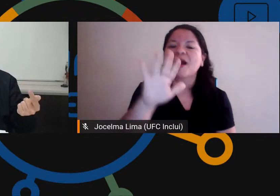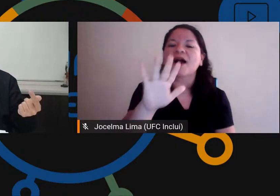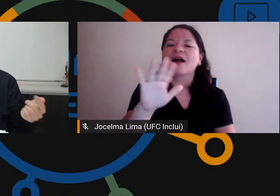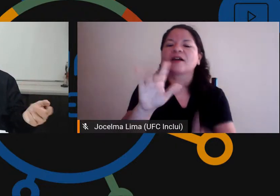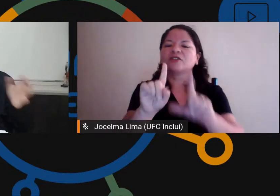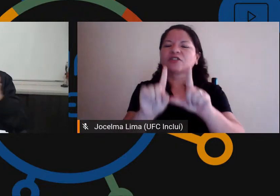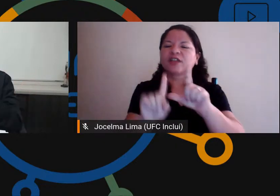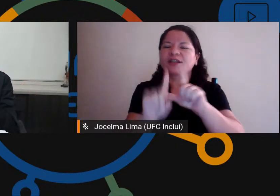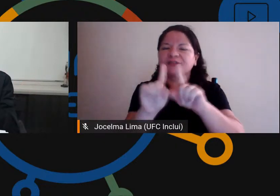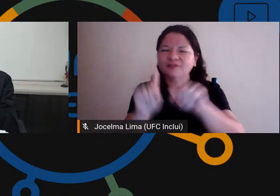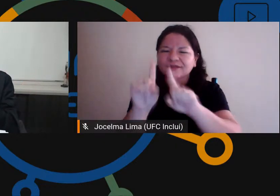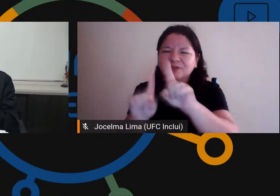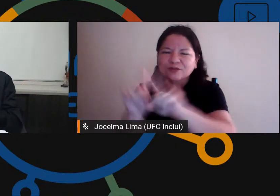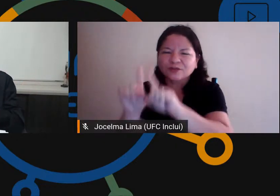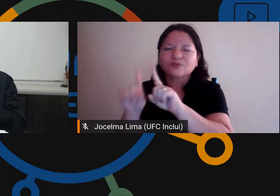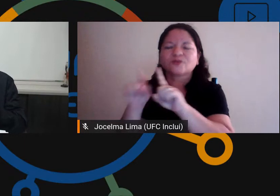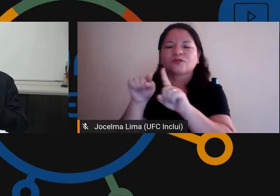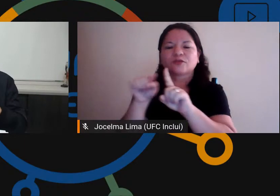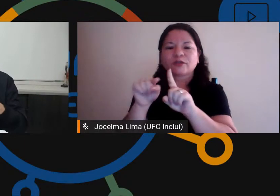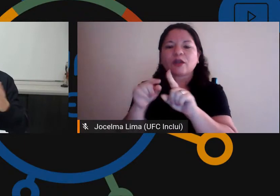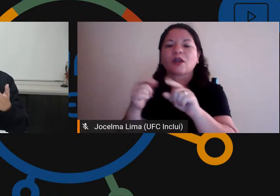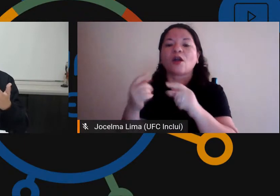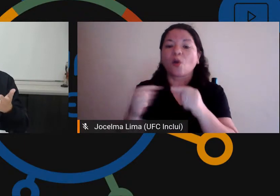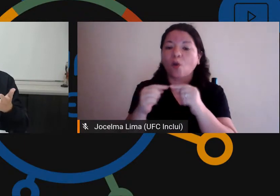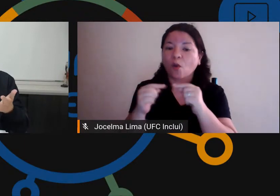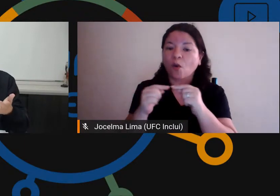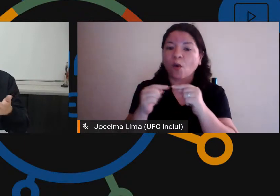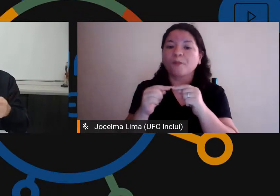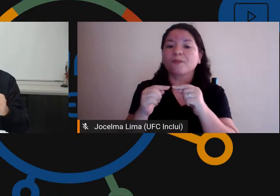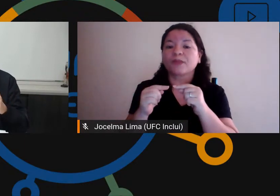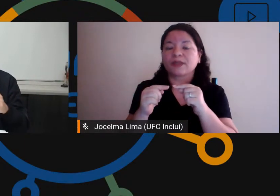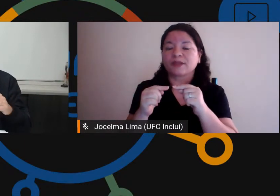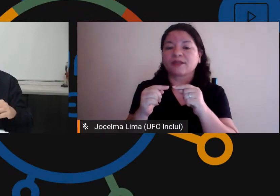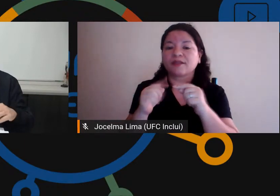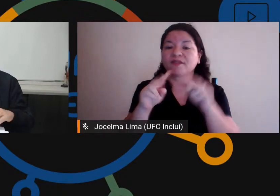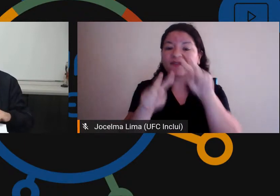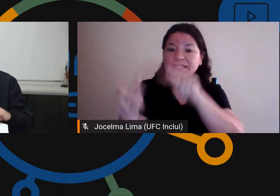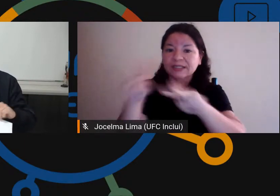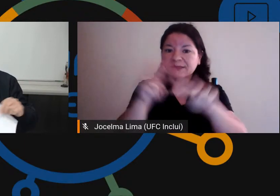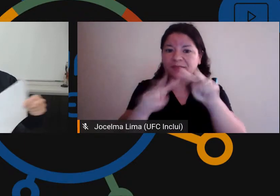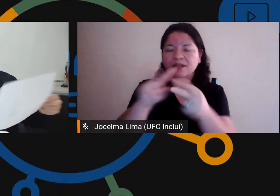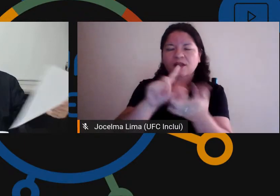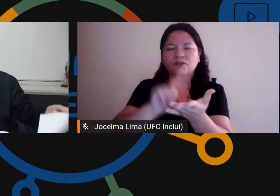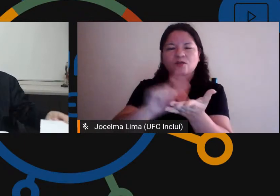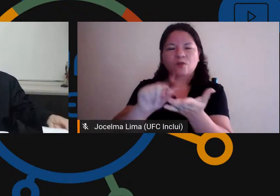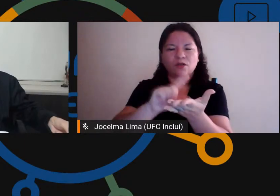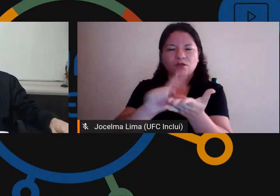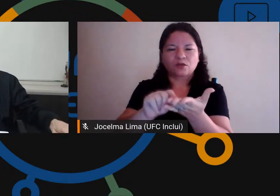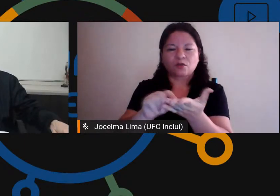artigo. Lógico que dentro do artigo eles têm um outro contexto. Os resultados são importantes, ok?